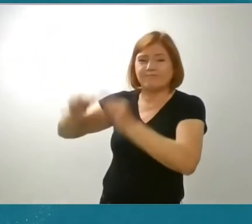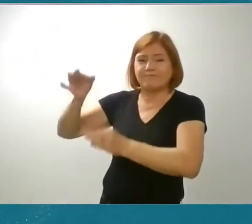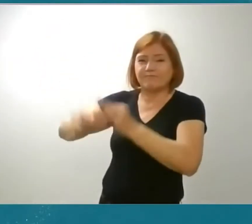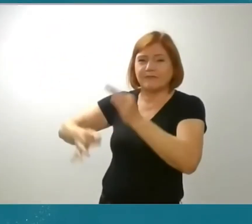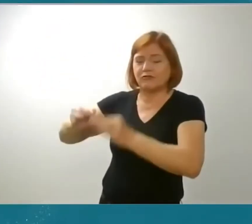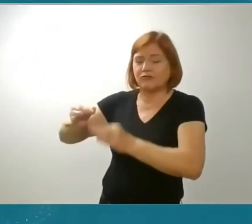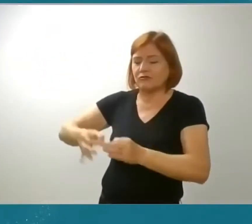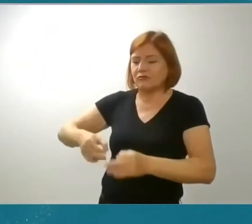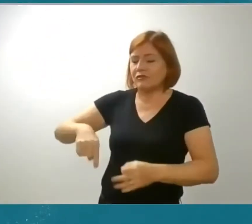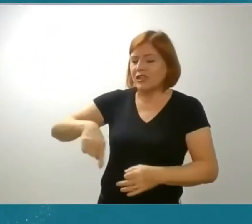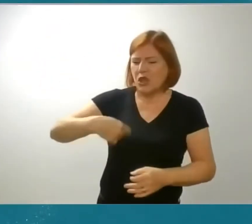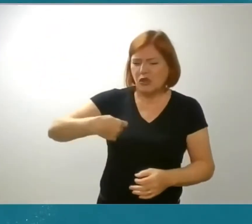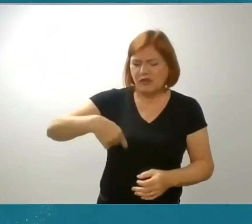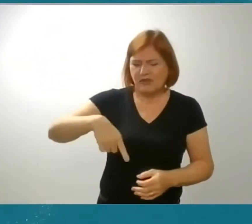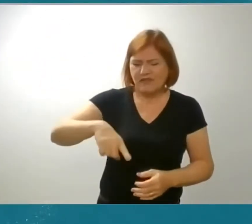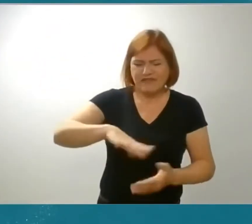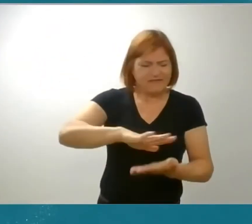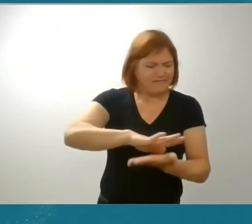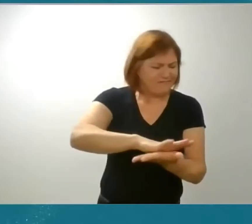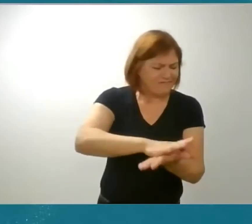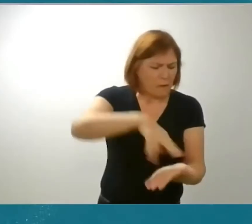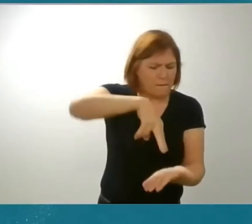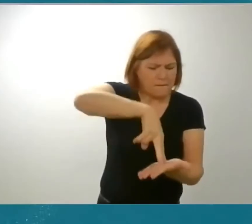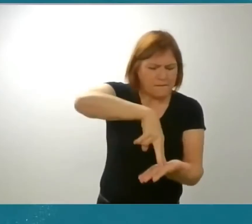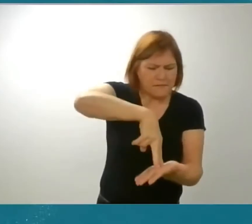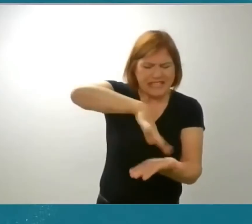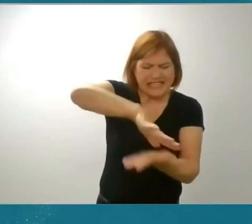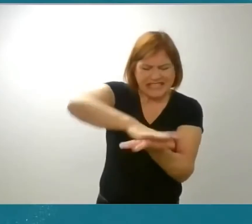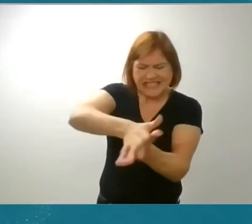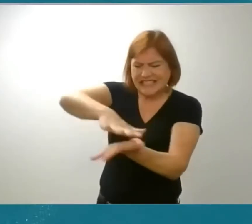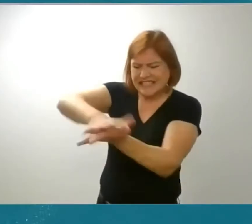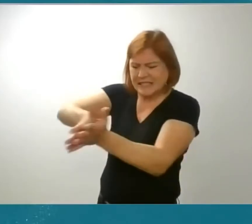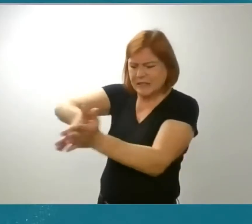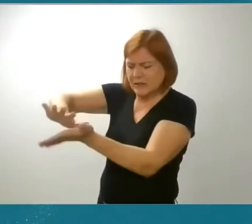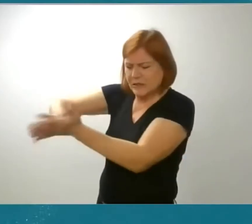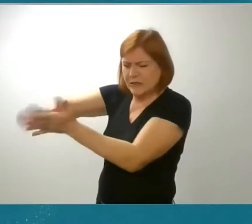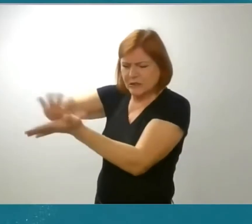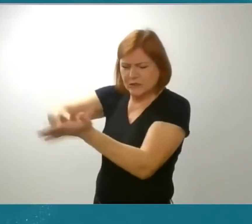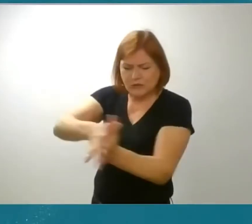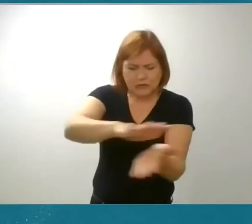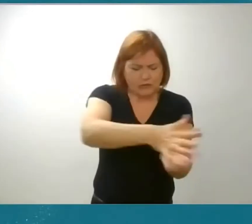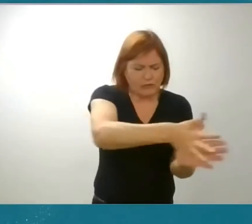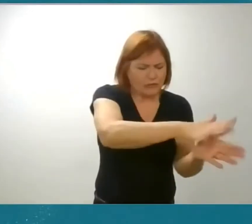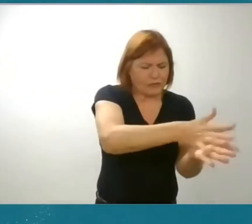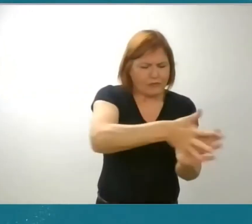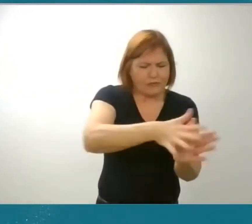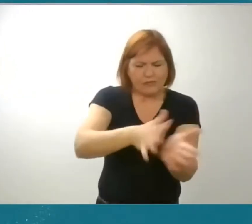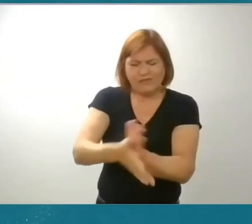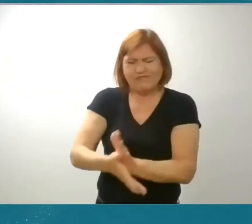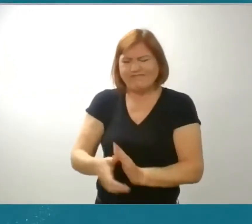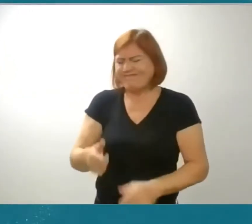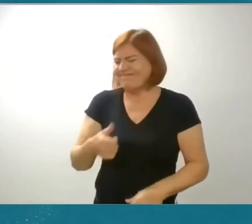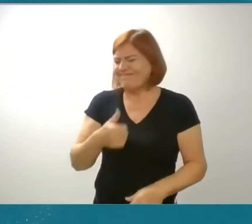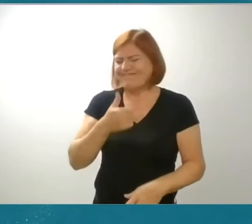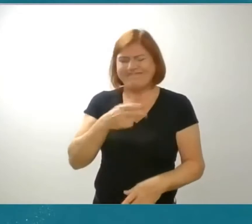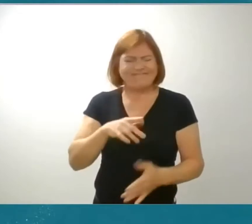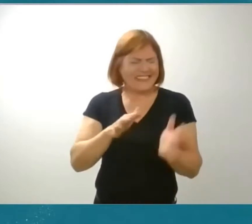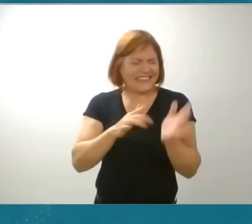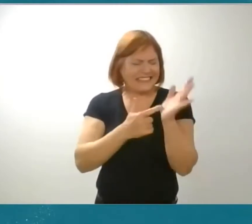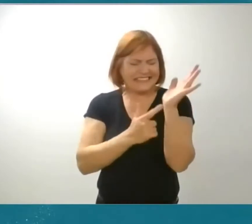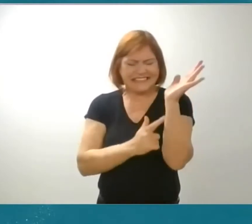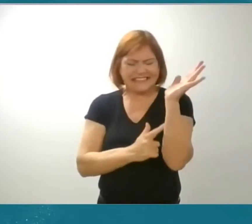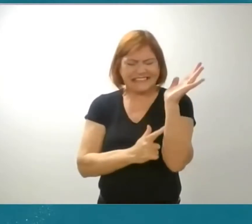Lugar. É um povo bravo, hein? Esse povo aqui é lutador. Não é só aquele de